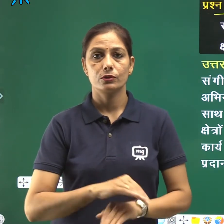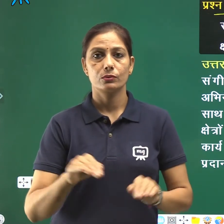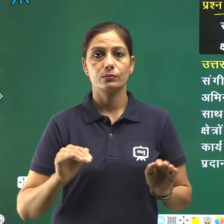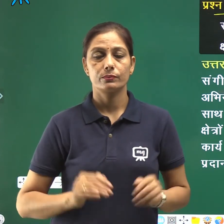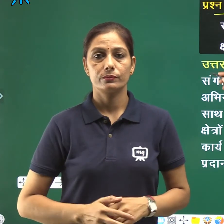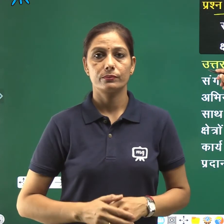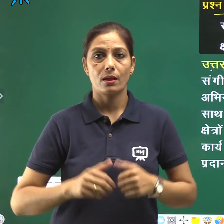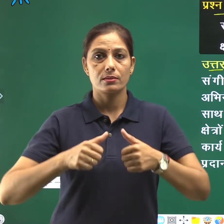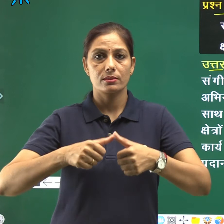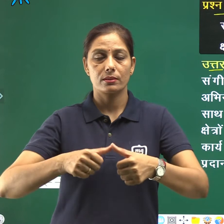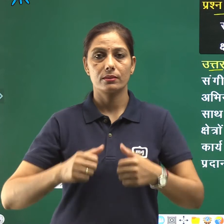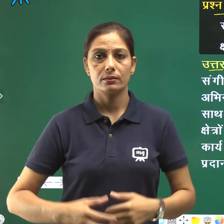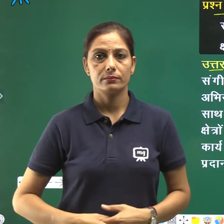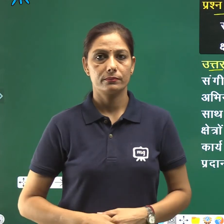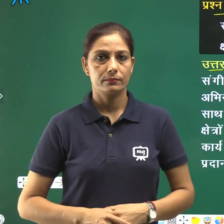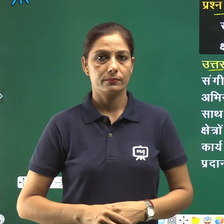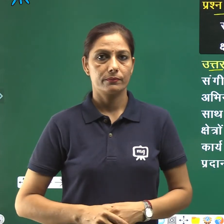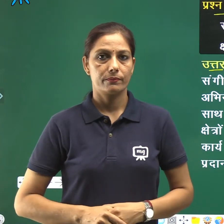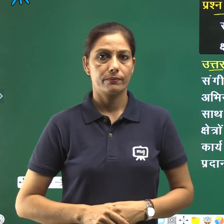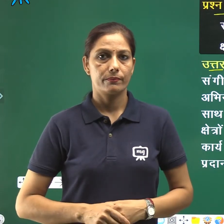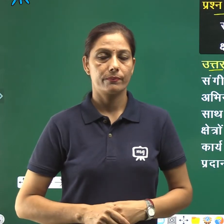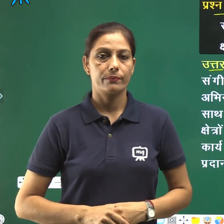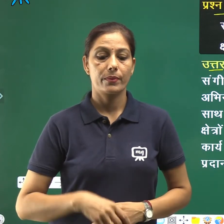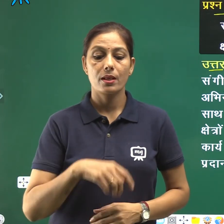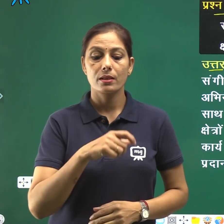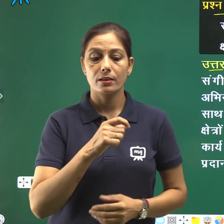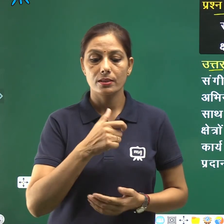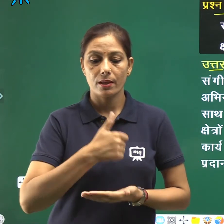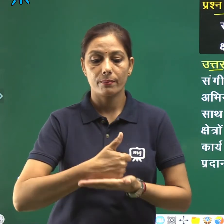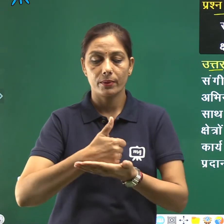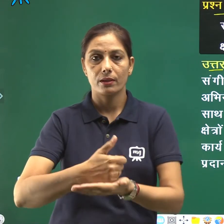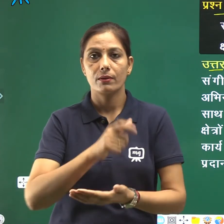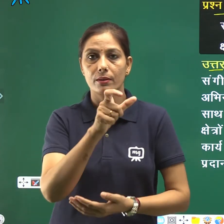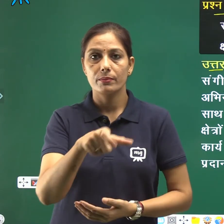बच्चों, उत्तर है, संगतकार जैसे व्यक्ति